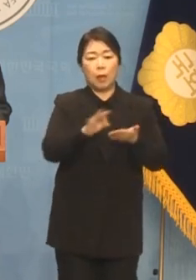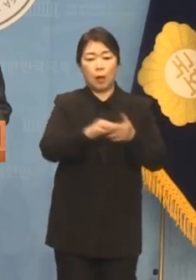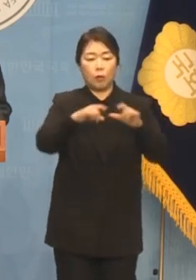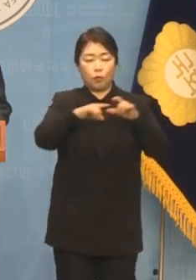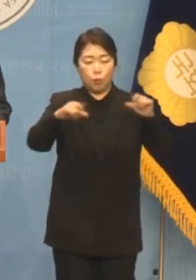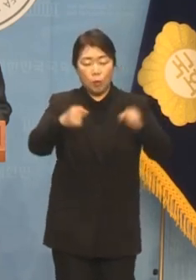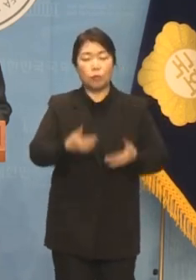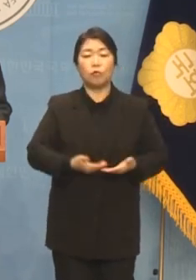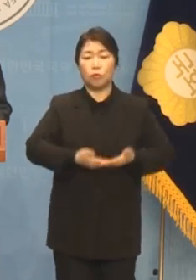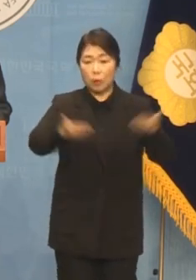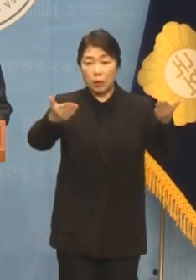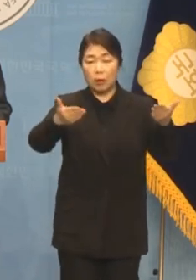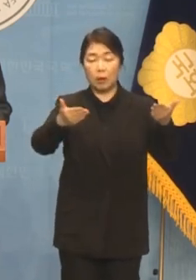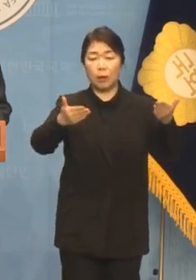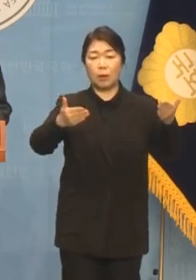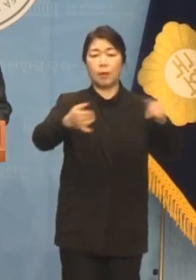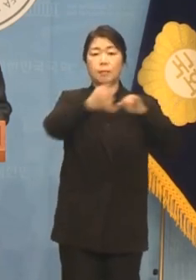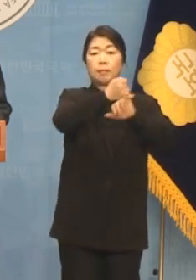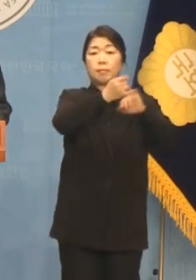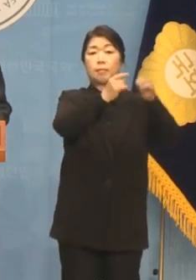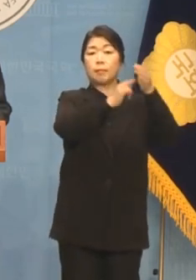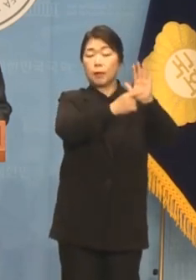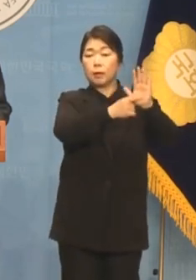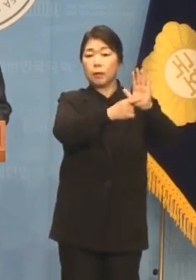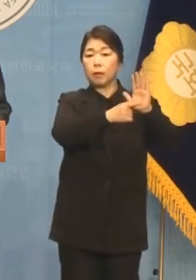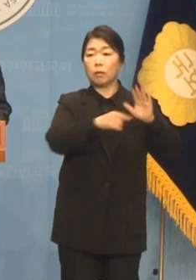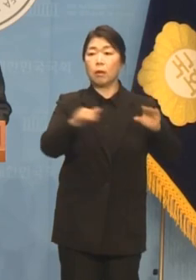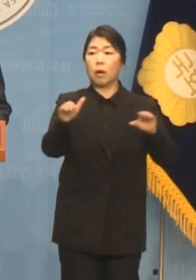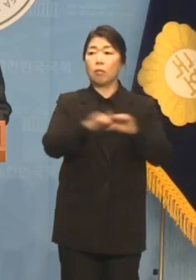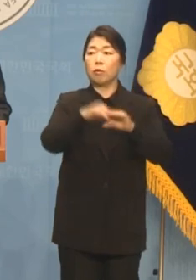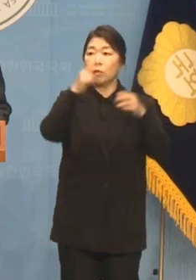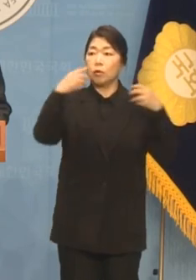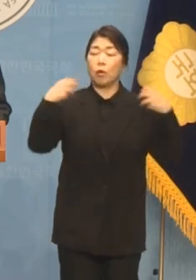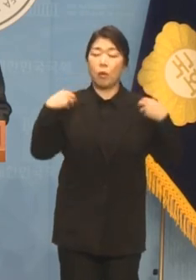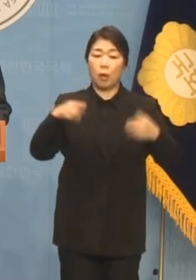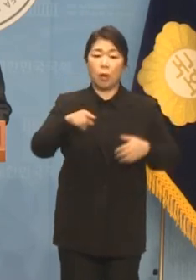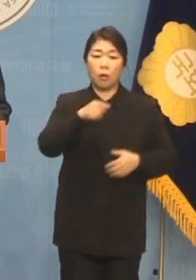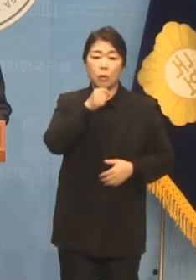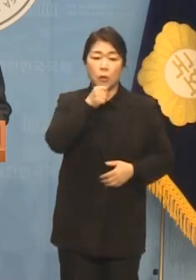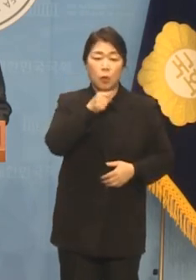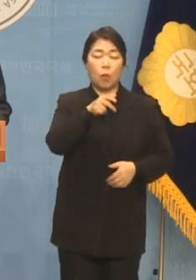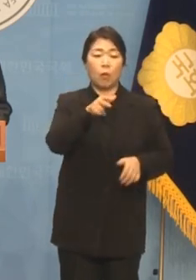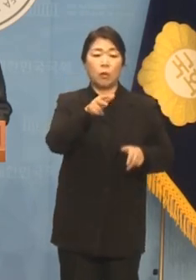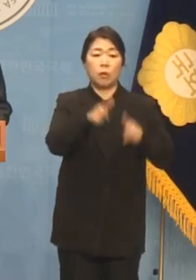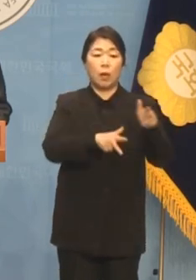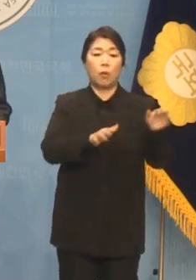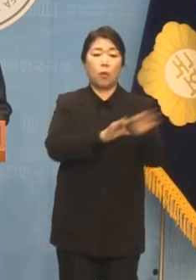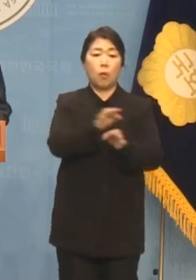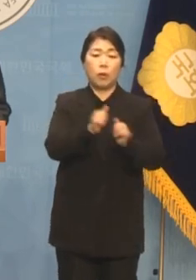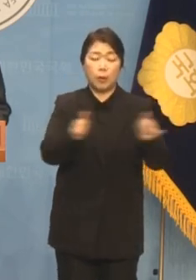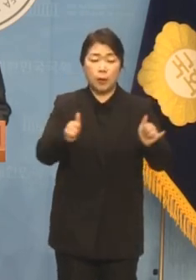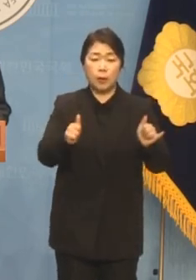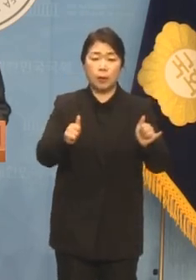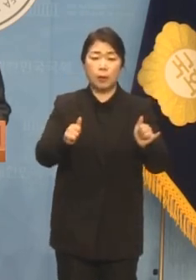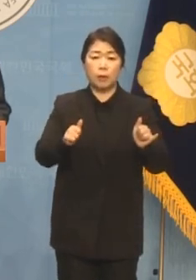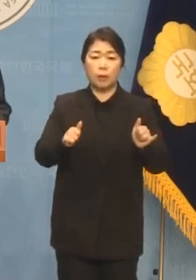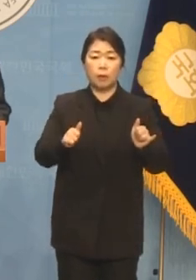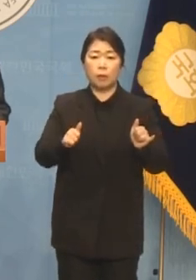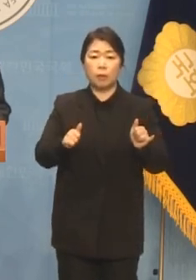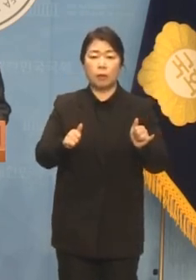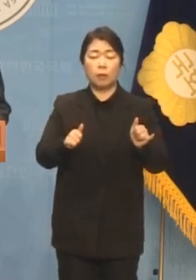쿠폰을 지급을 내걸고 문재인 정부의 소상공인 무시 정책에 기름을 부은 당사자이기도